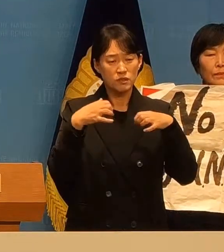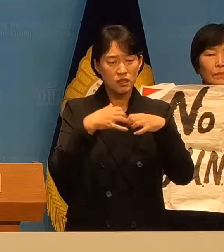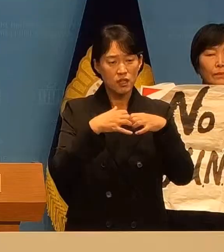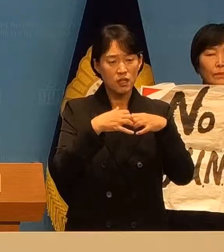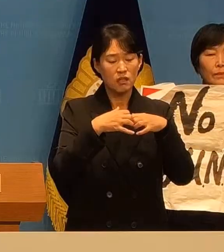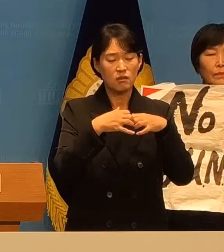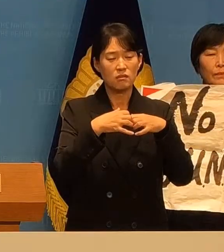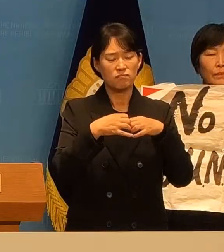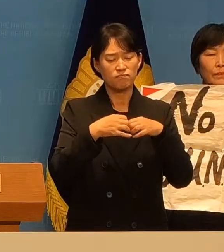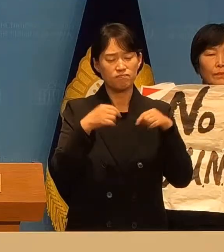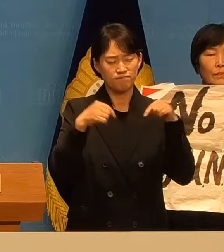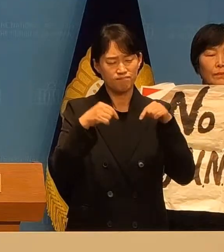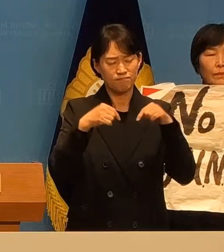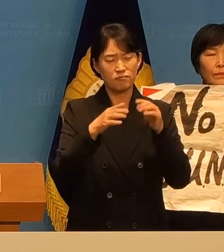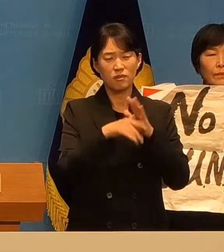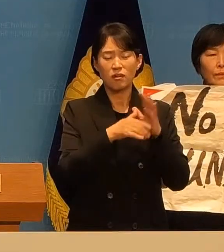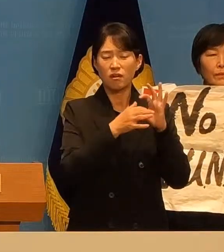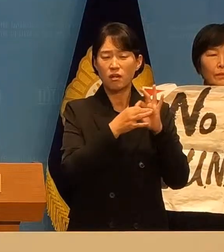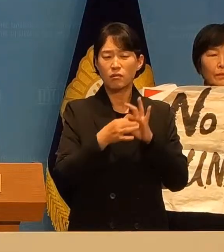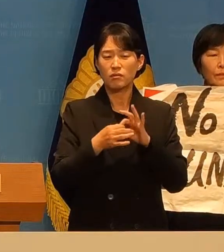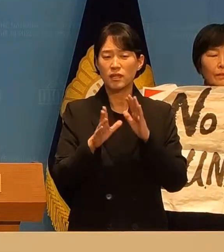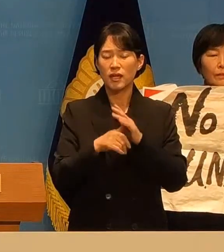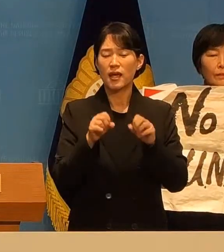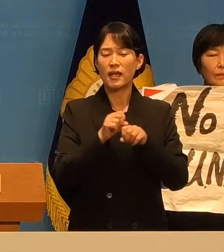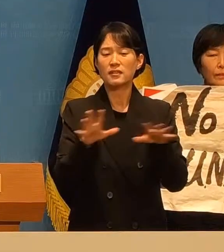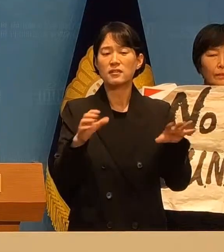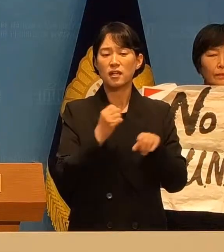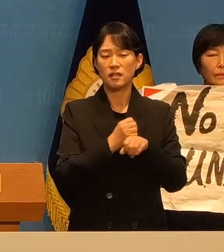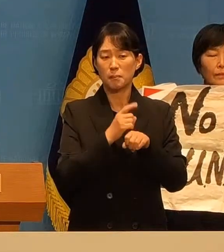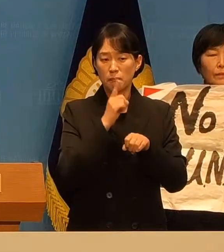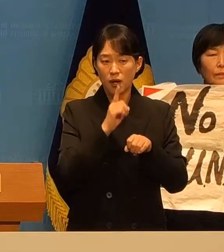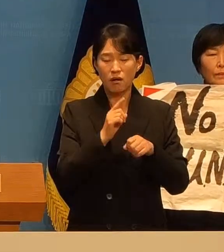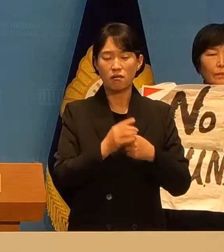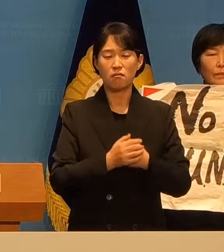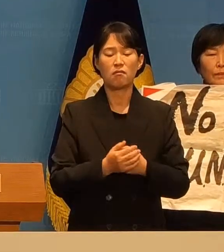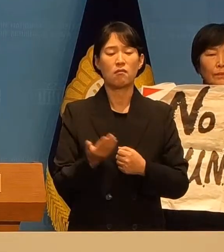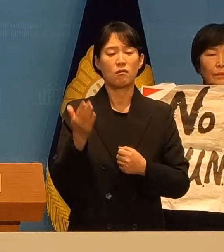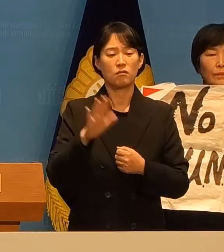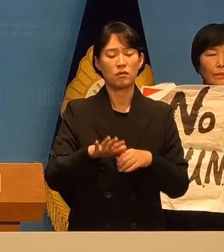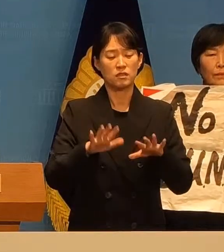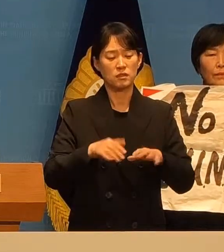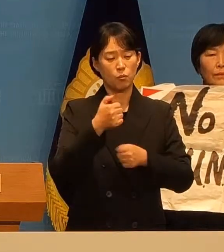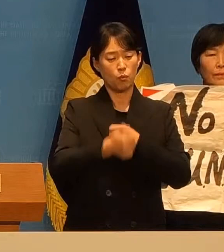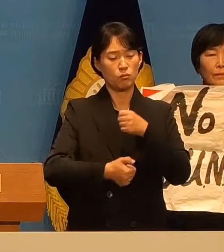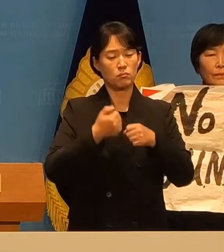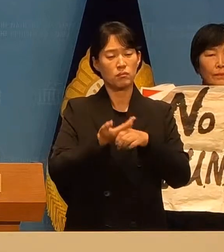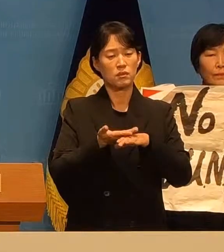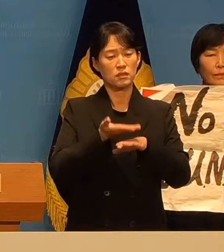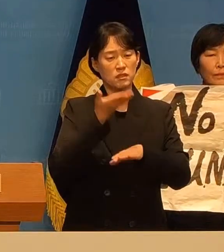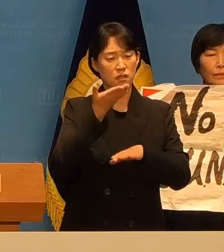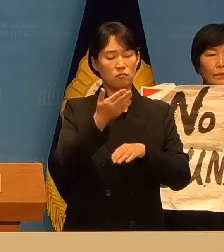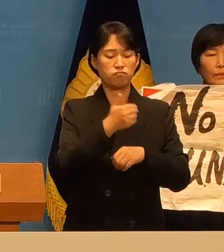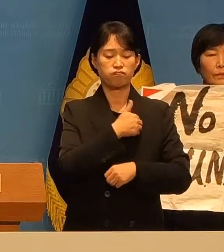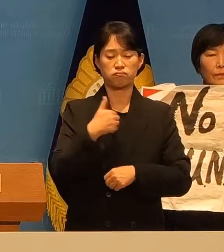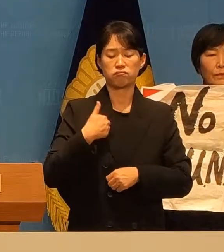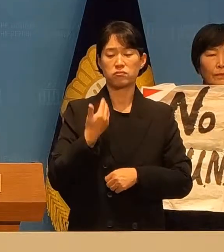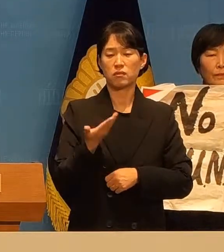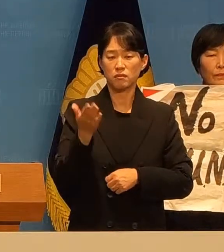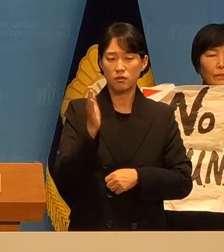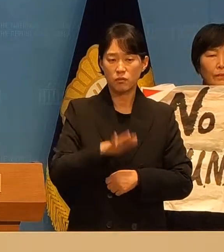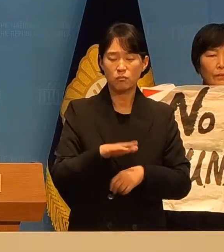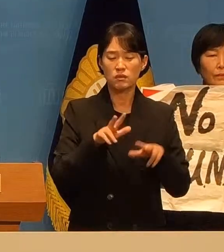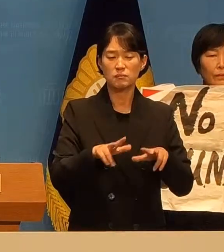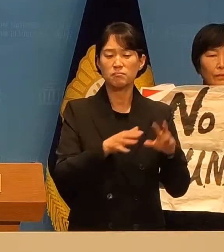해체한다 이랬어요. 그래서 75년이면 정전협정이 거의 50년 이상 충족을 했는데도